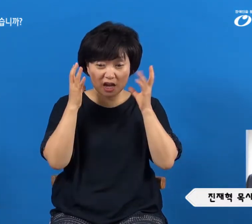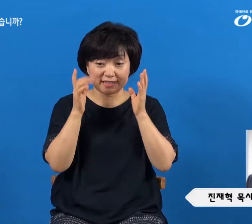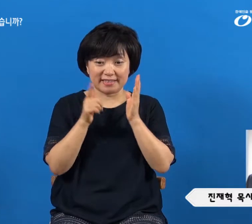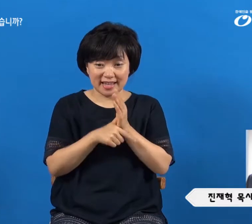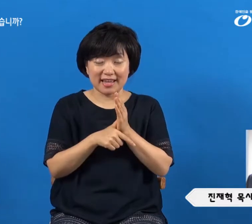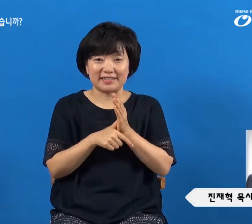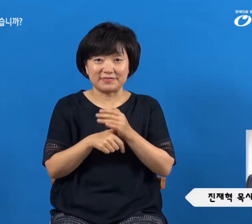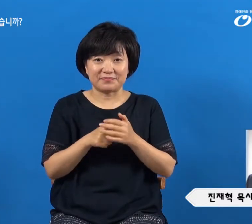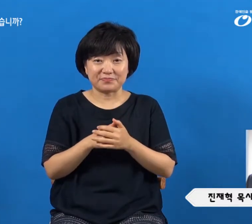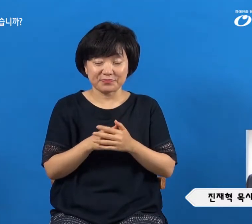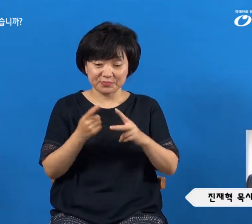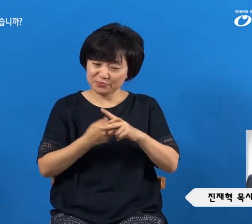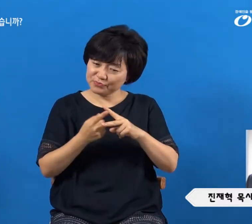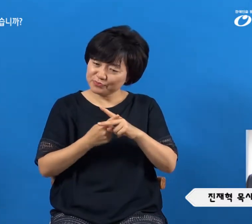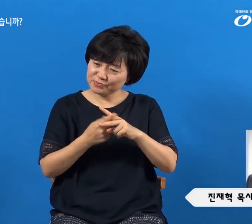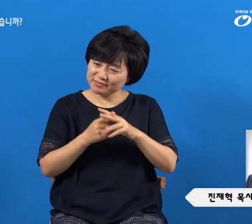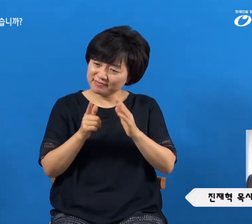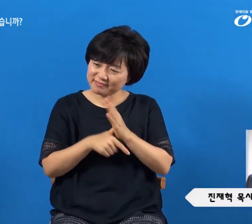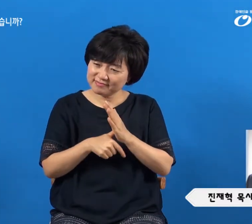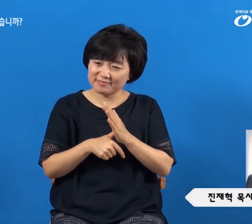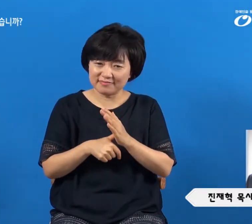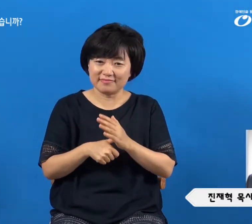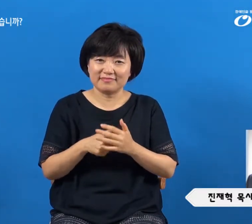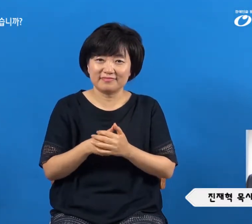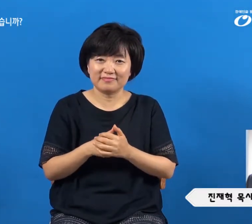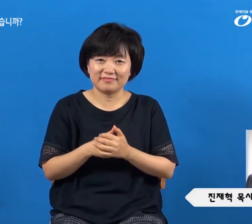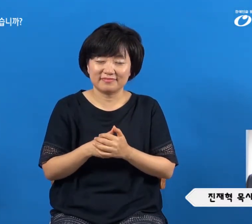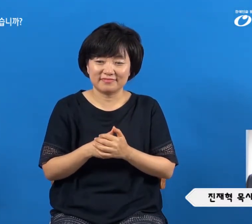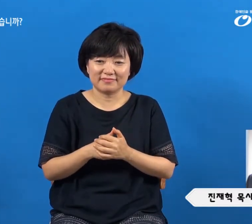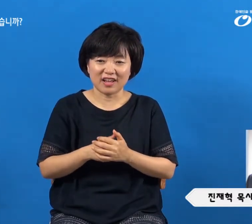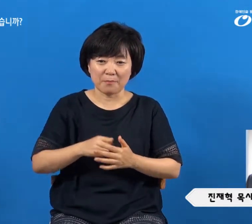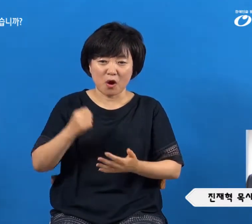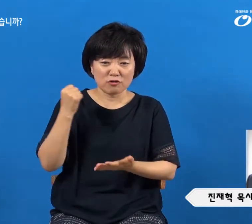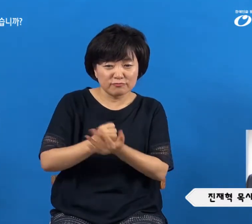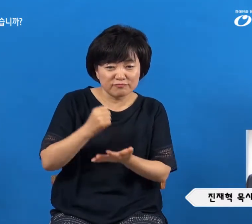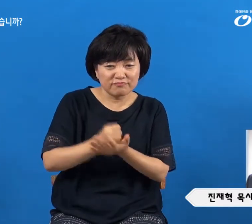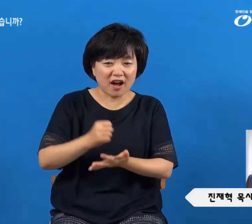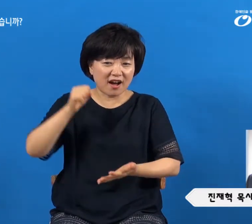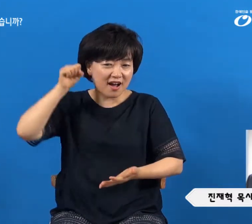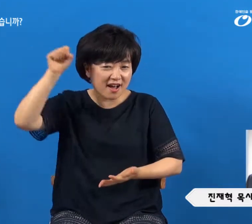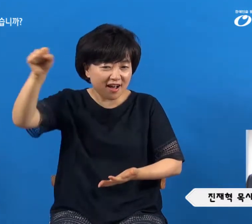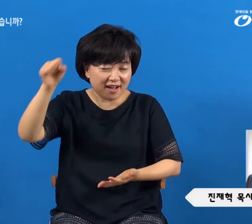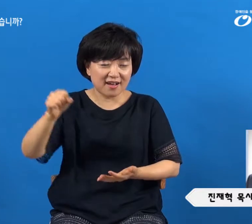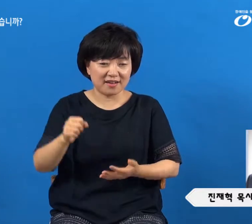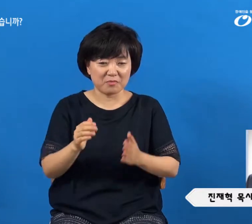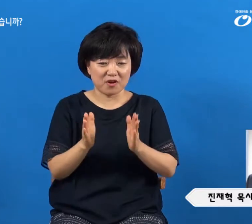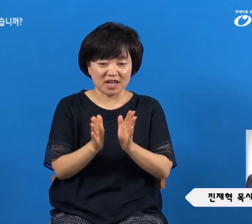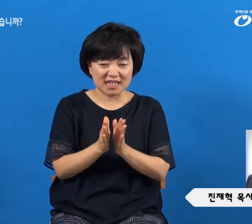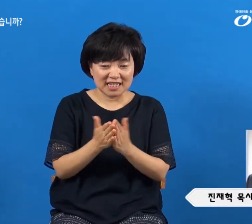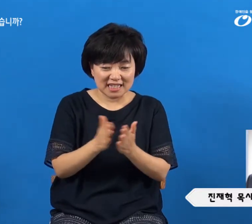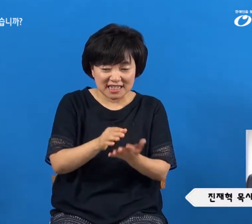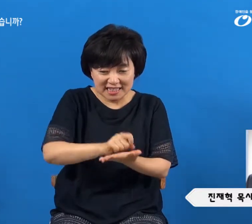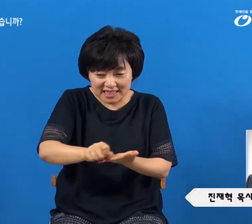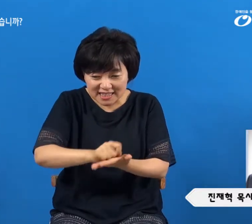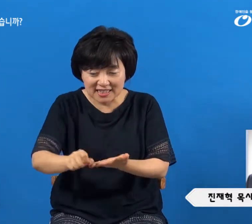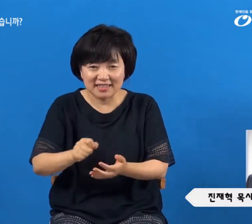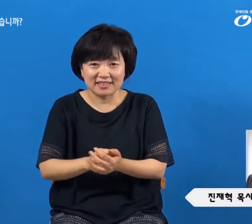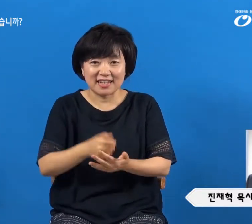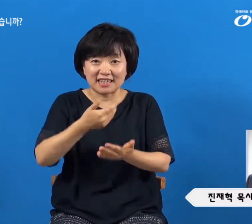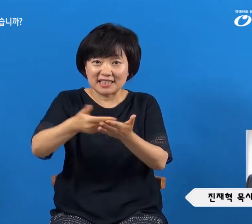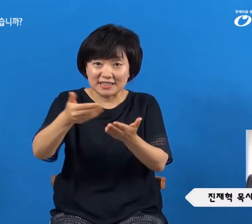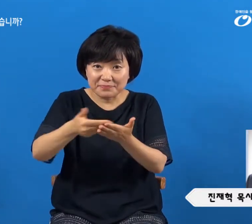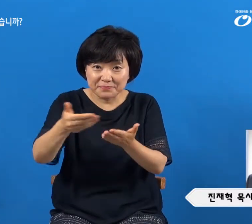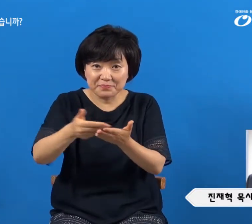때 초등학교에서 항상 우리가 웅변을 하든 또 글짓기를 하든 그림을